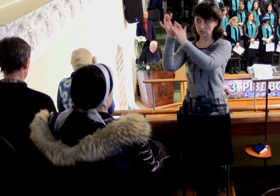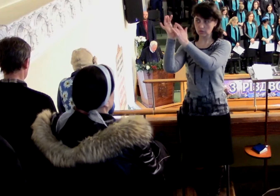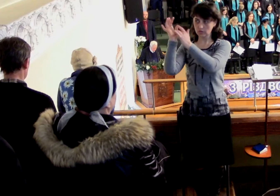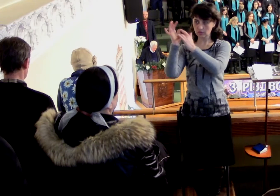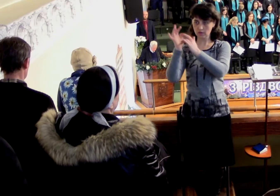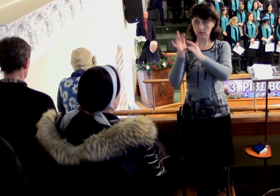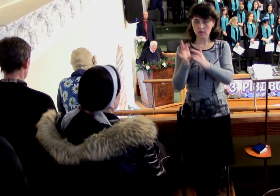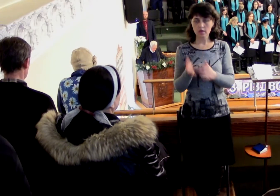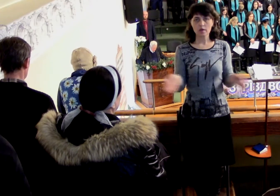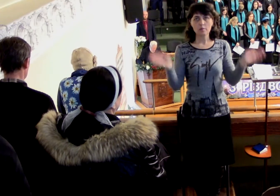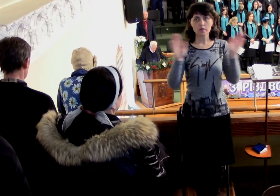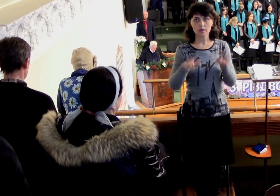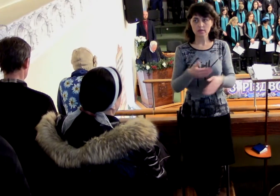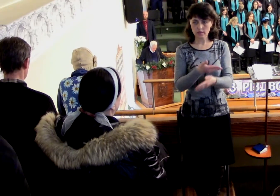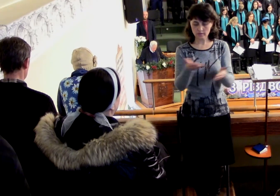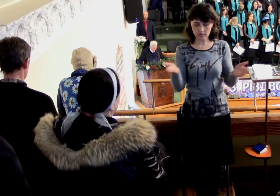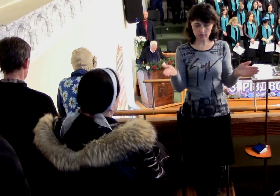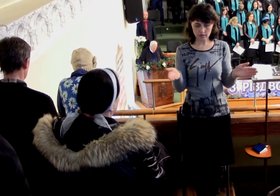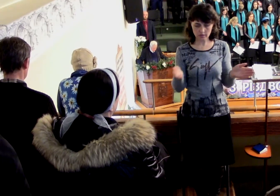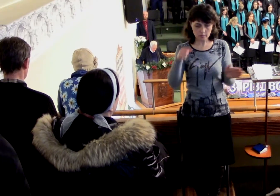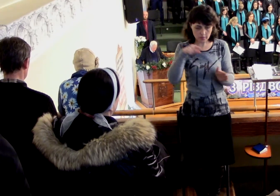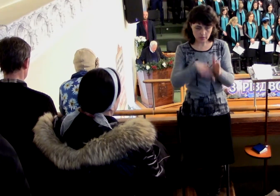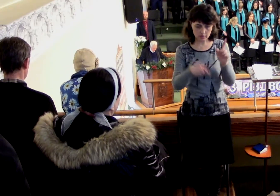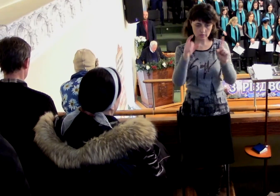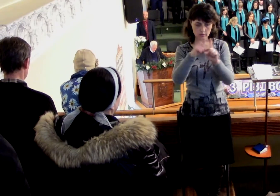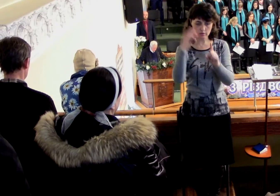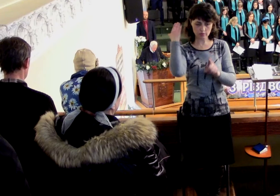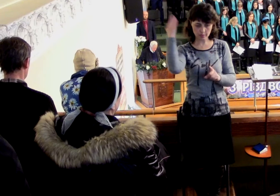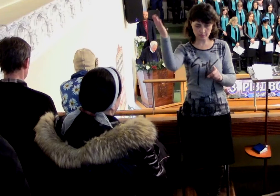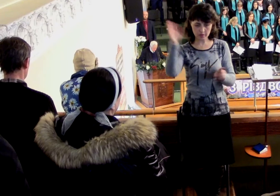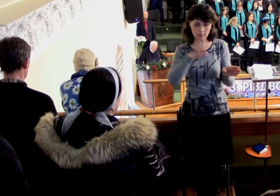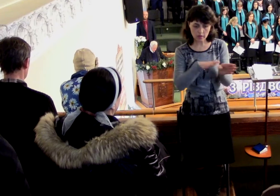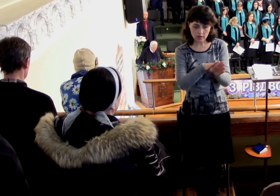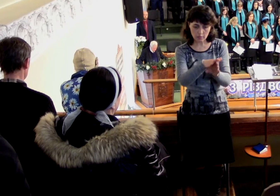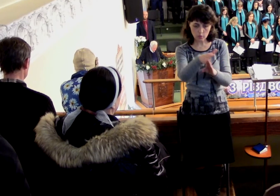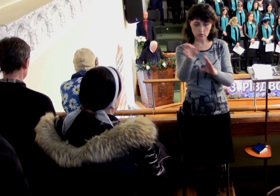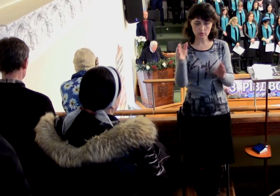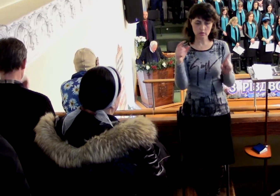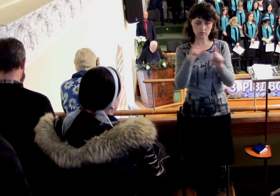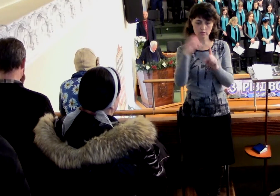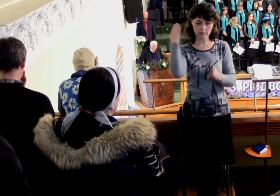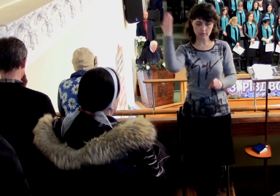Словом, обогатиться им. Благослови, Господь, наполниться Словом Твоим.